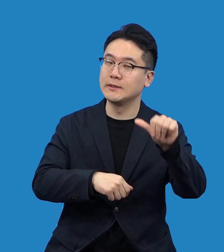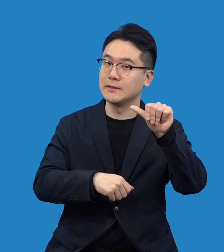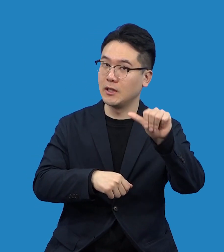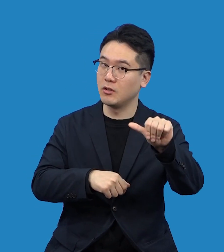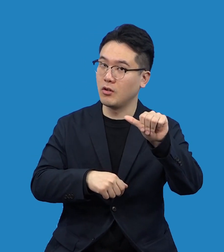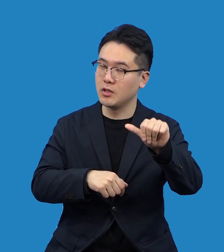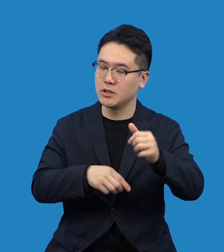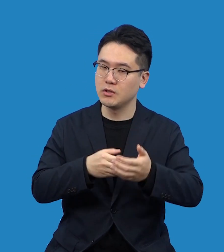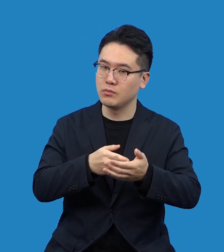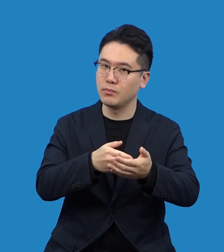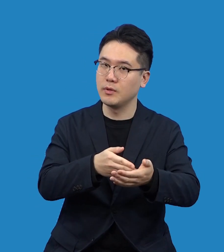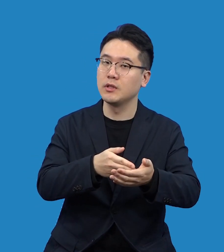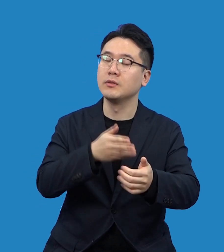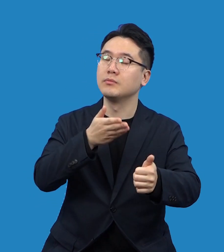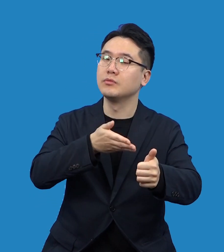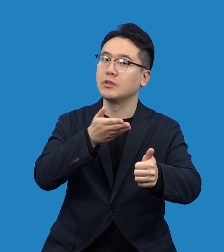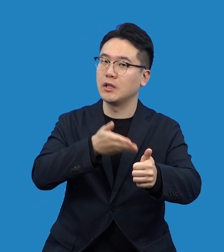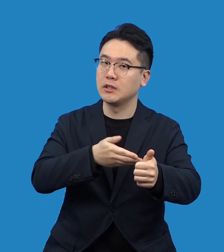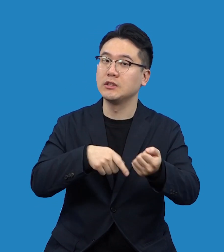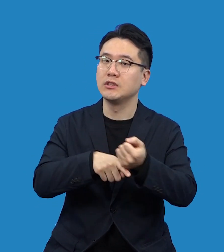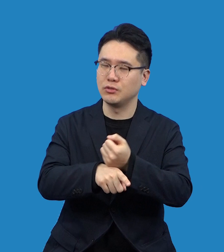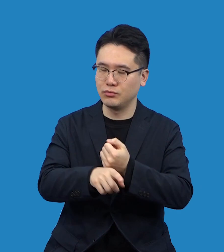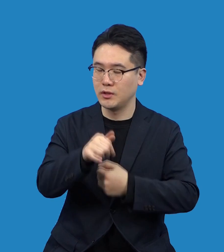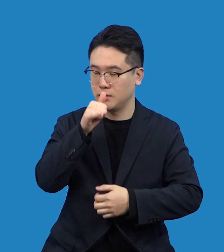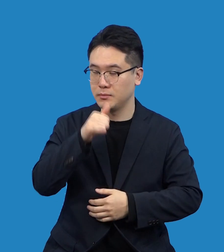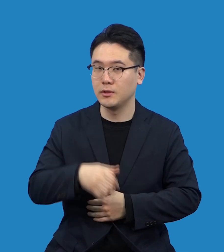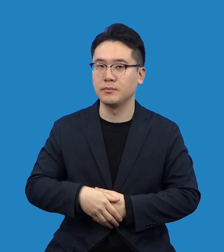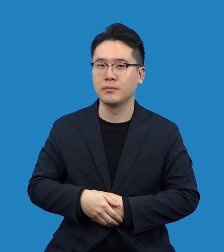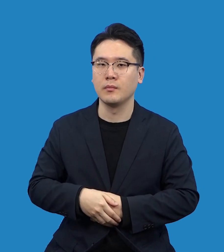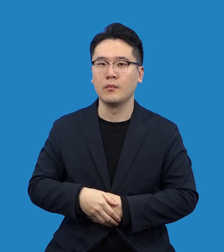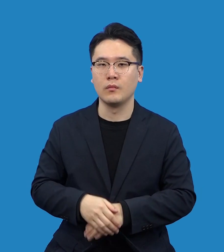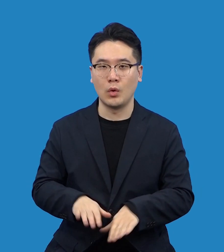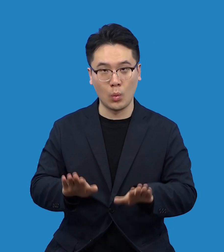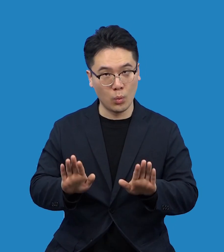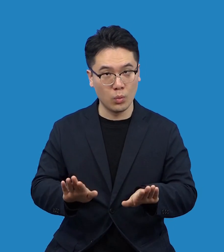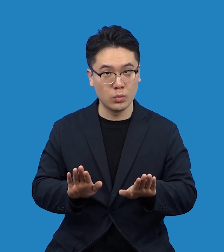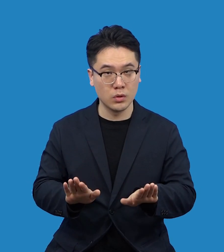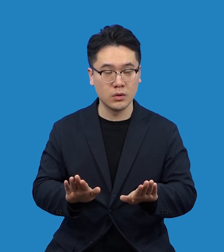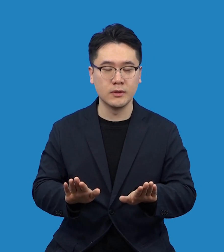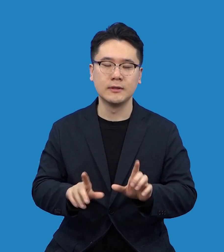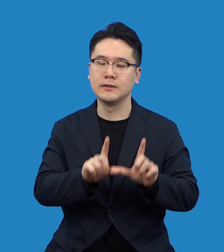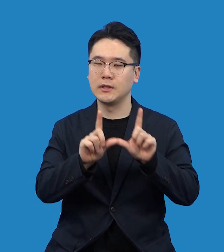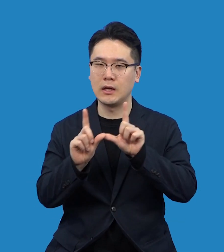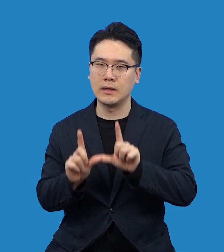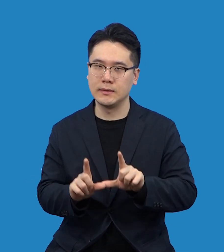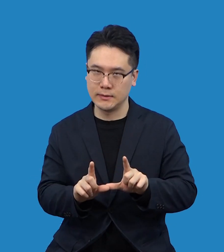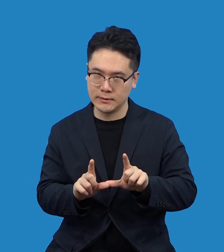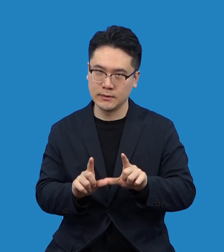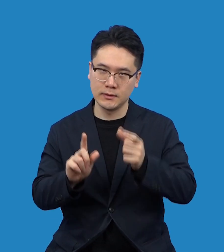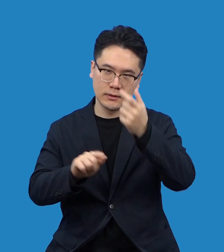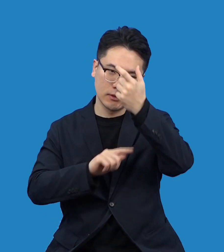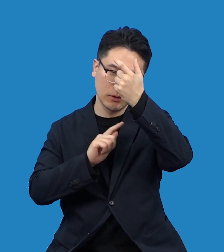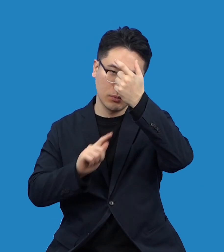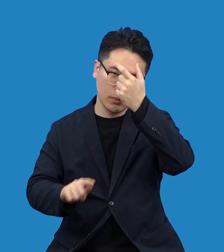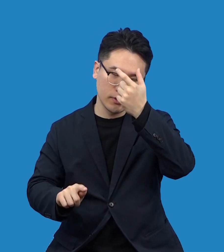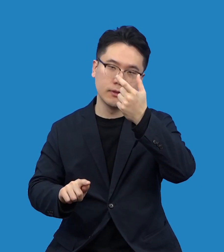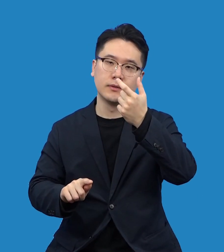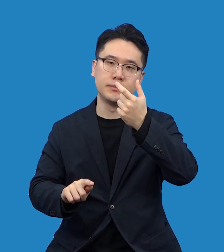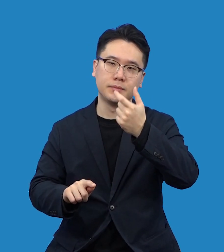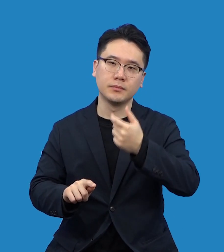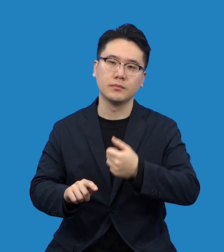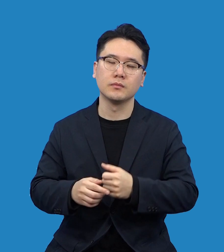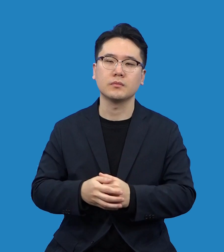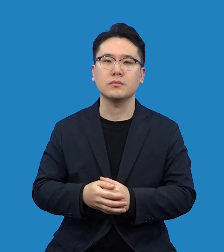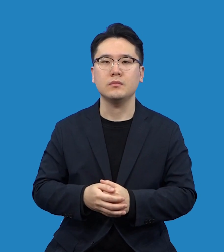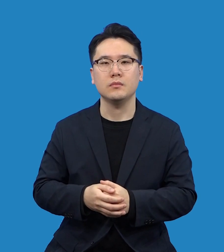권면의 이유가 있습니다. 오늘이라는 현재를 살아가는 그리스도인은